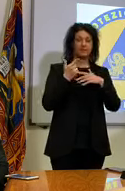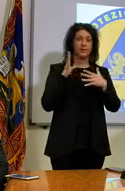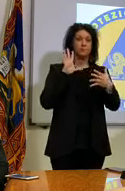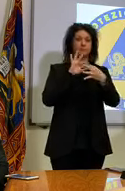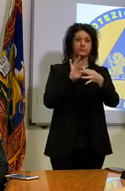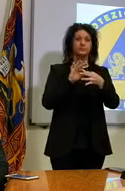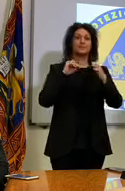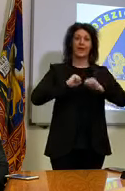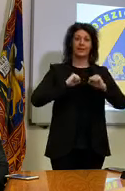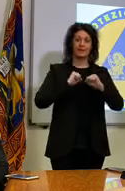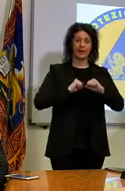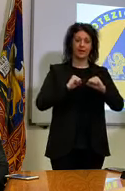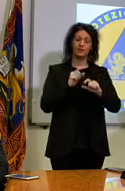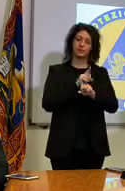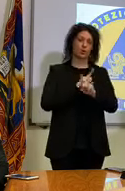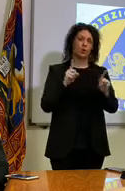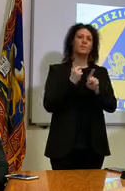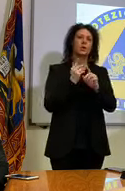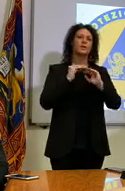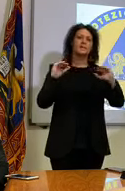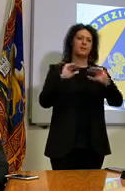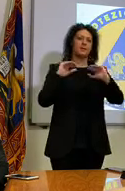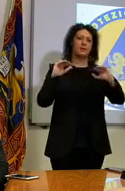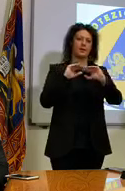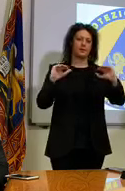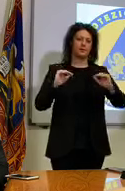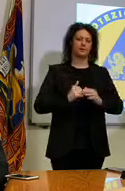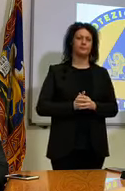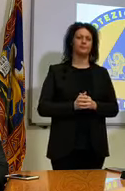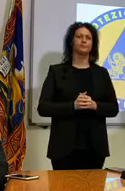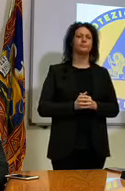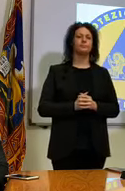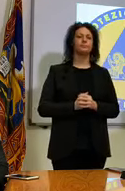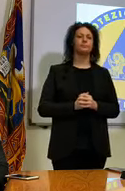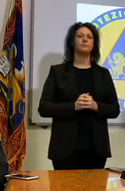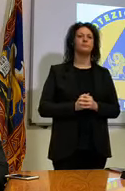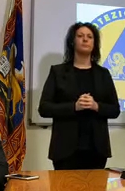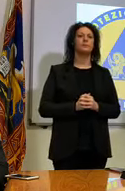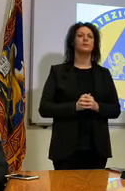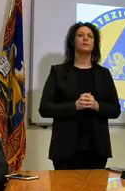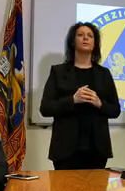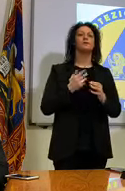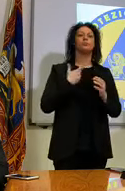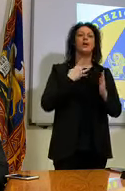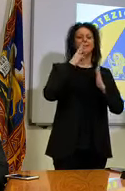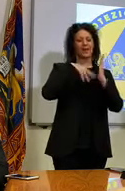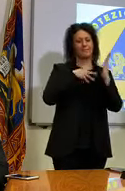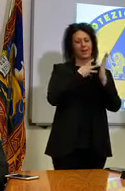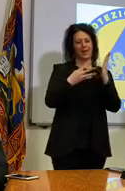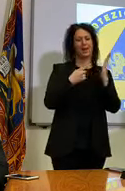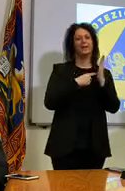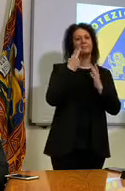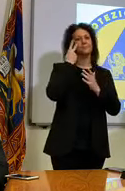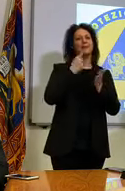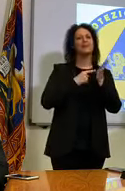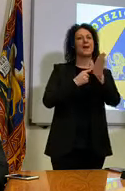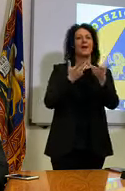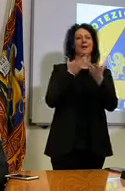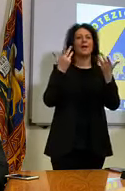e quindi vanno tenute separate. Avrete poi dopo una tabellina che estrapola proprio le differenze per quanto riguarda le